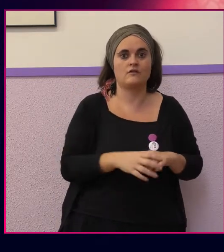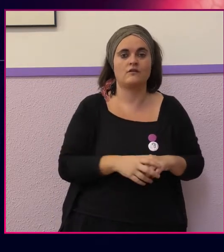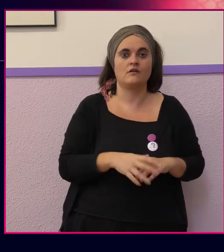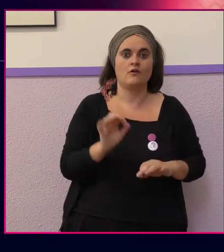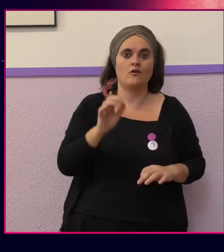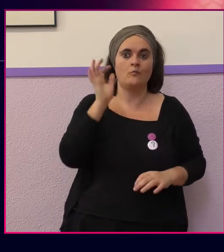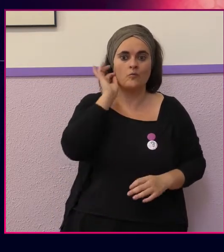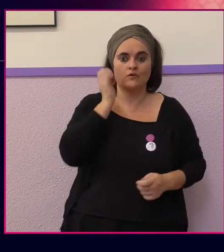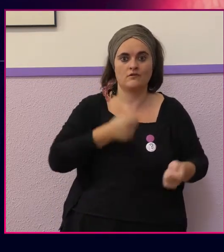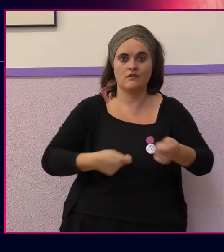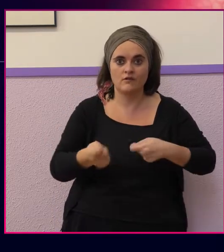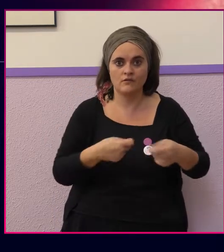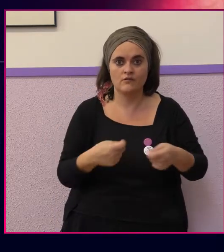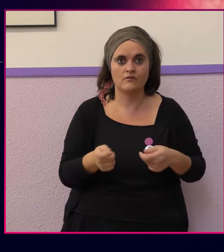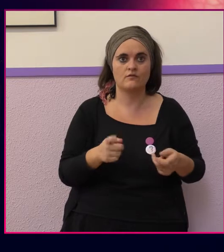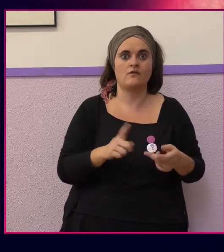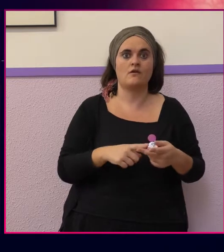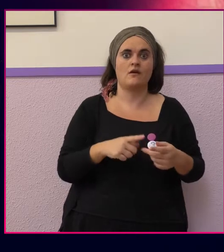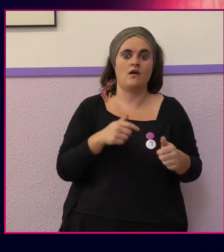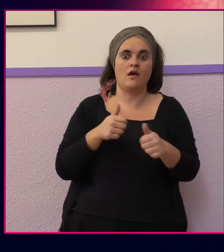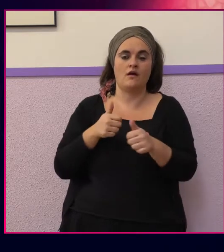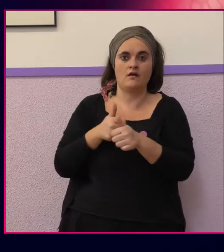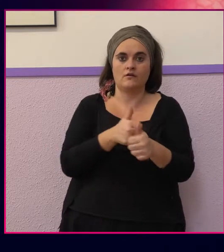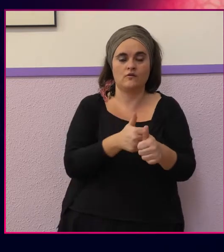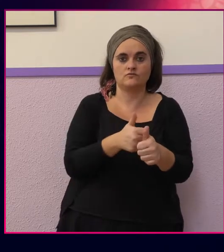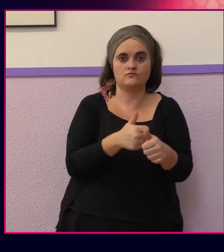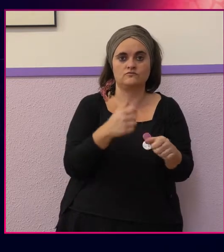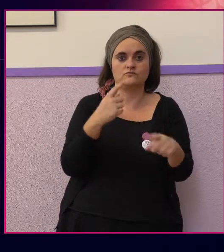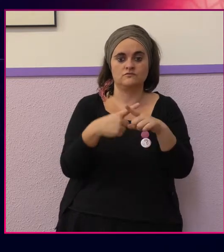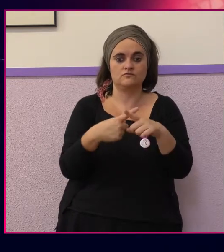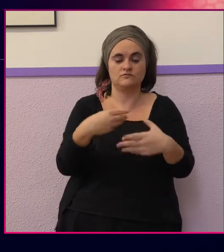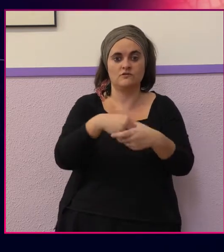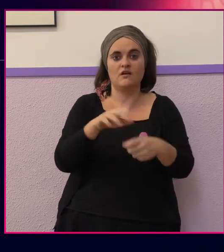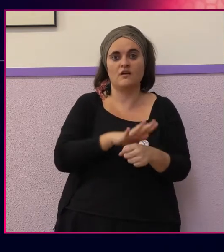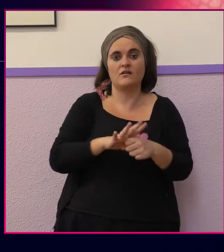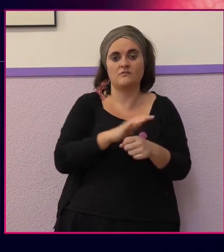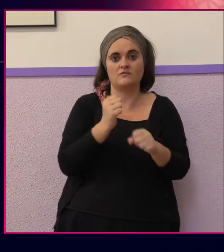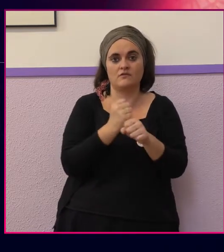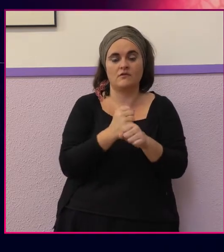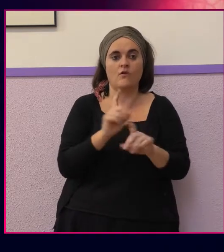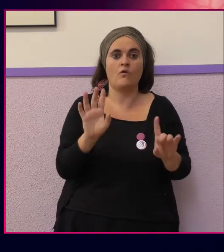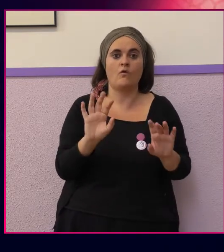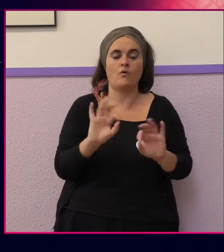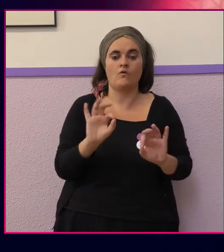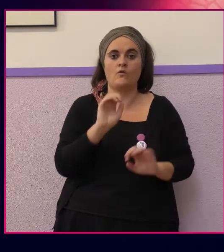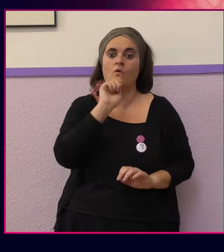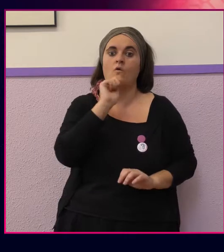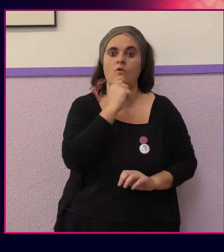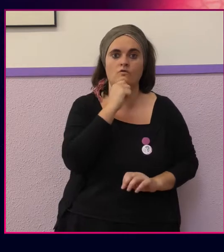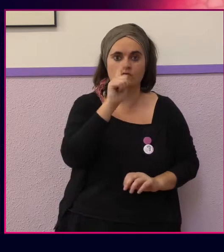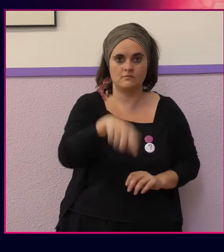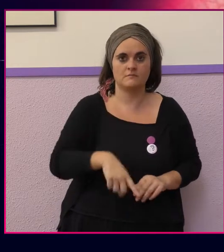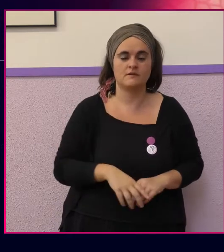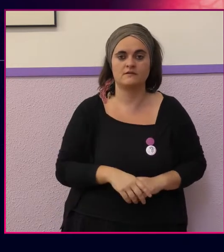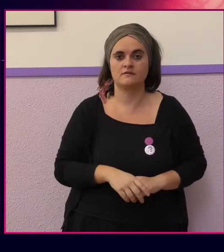organoen mutilazioa, emakumeen trata, lan eremu sexu jazarpena edo gorroto